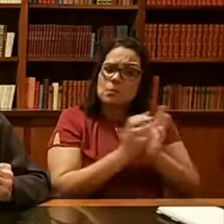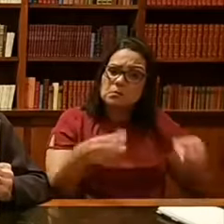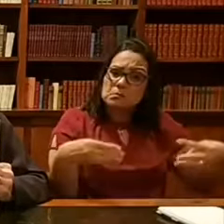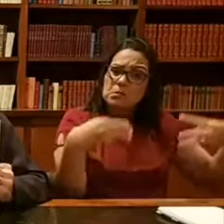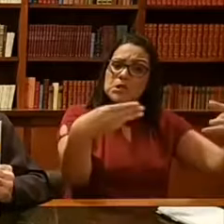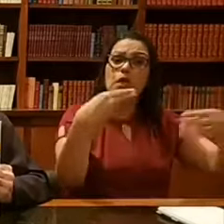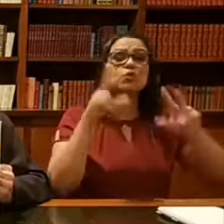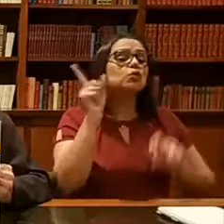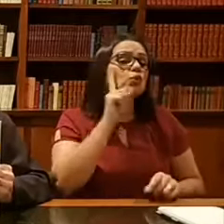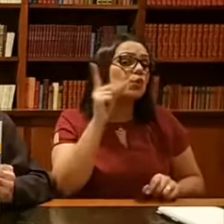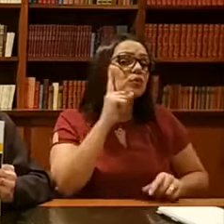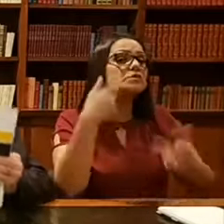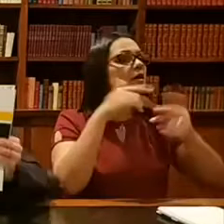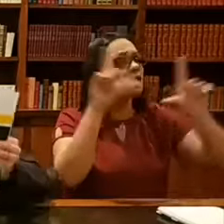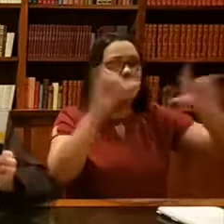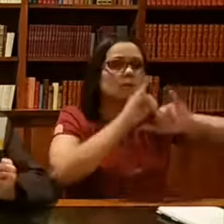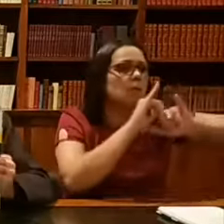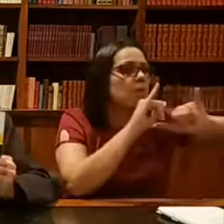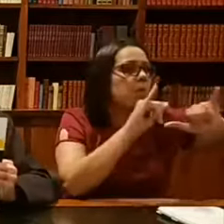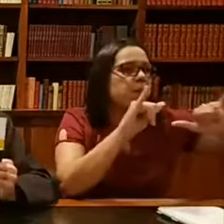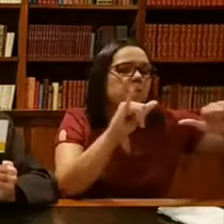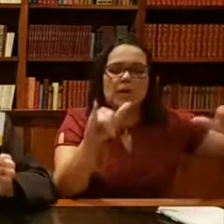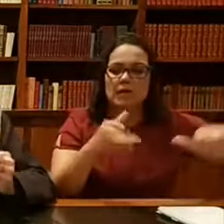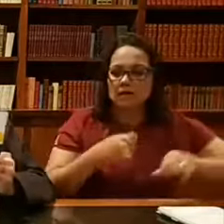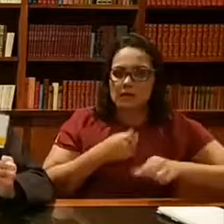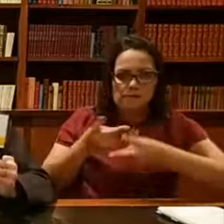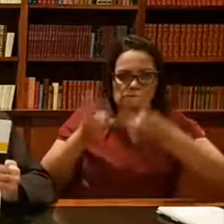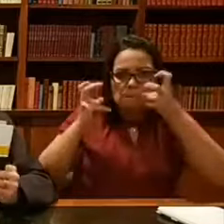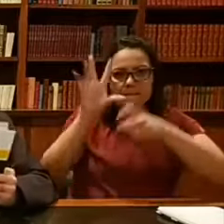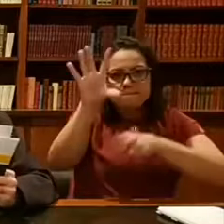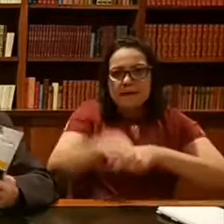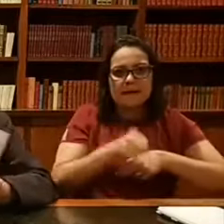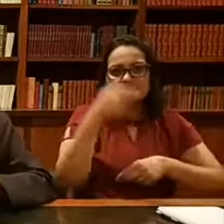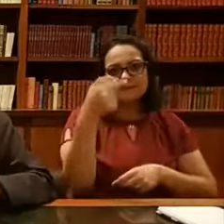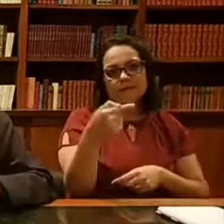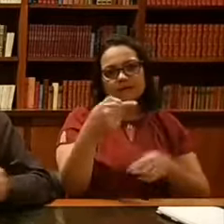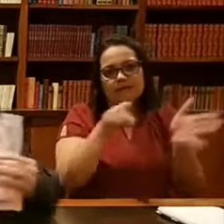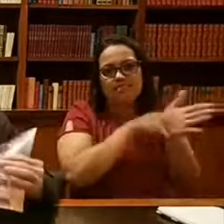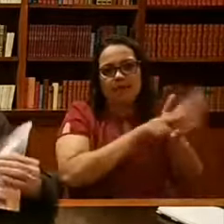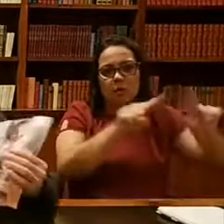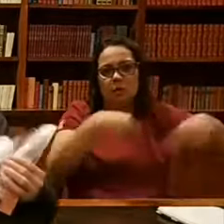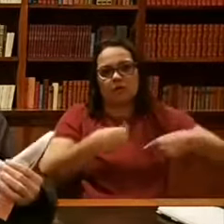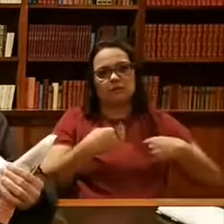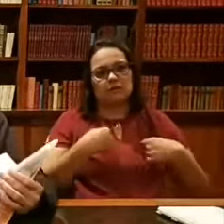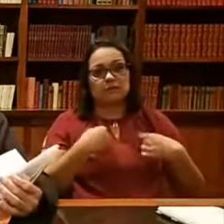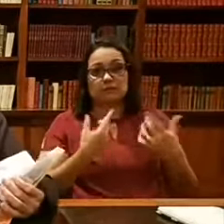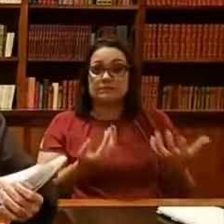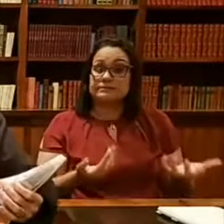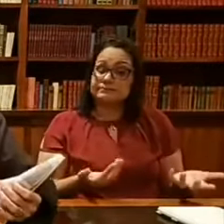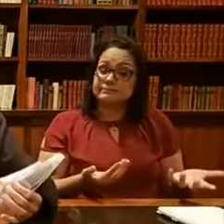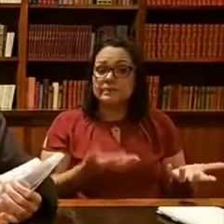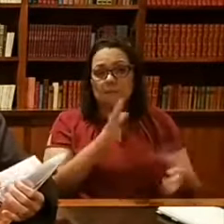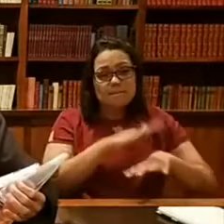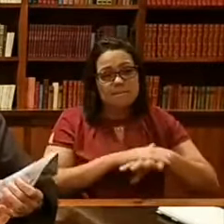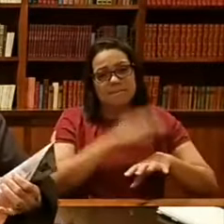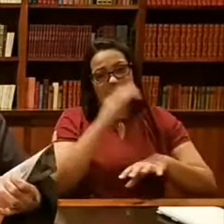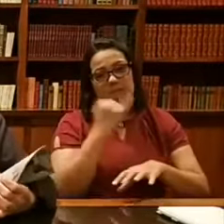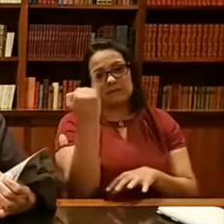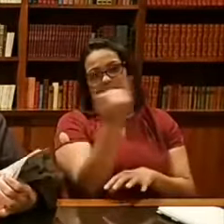boas notícias, eles conseguem 7 matérias negativas contra a minha pessoa, né? E a mais